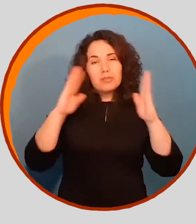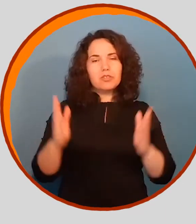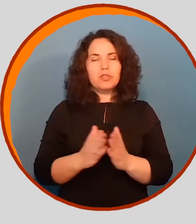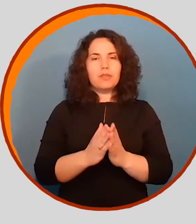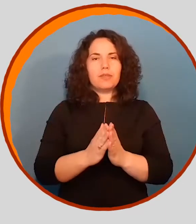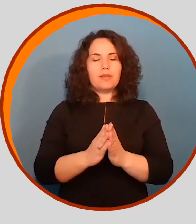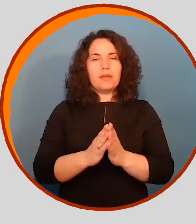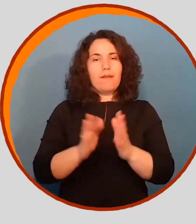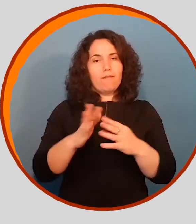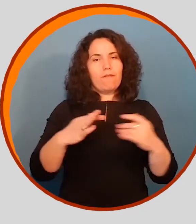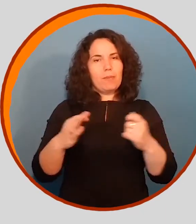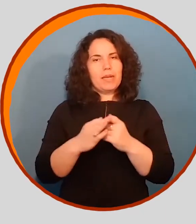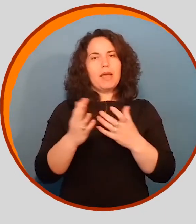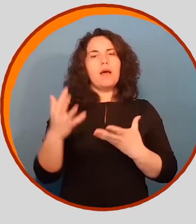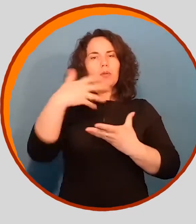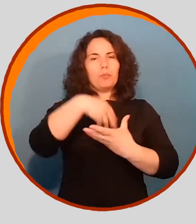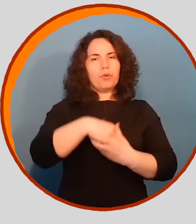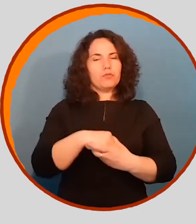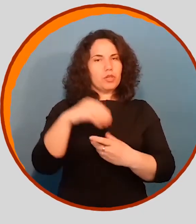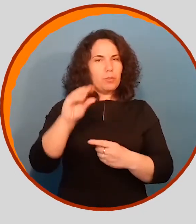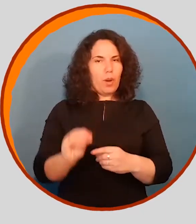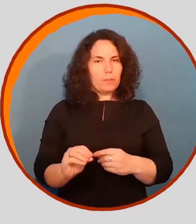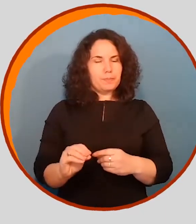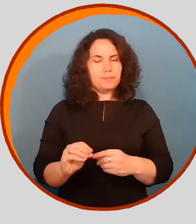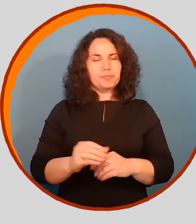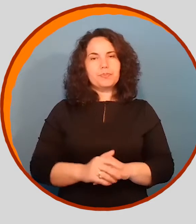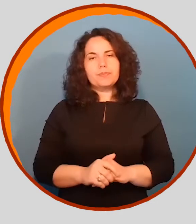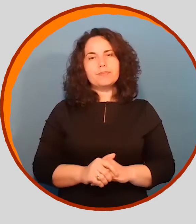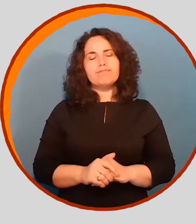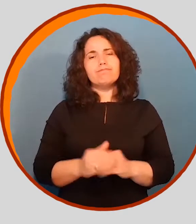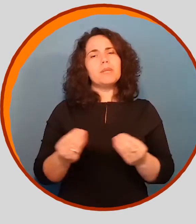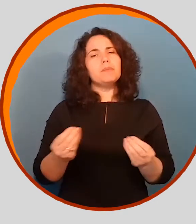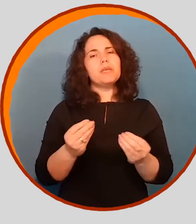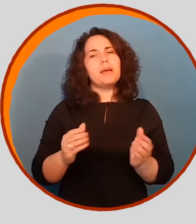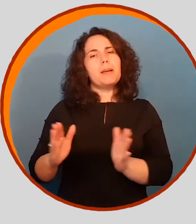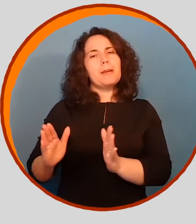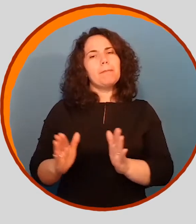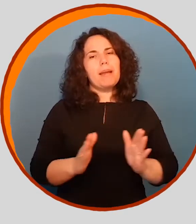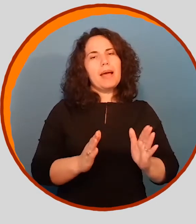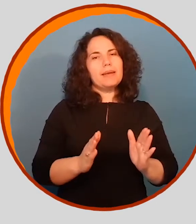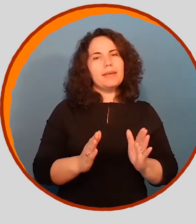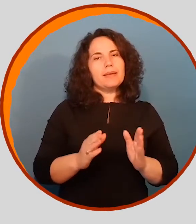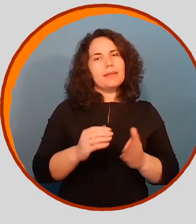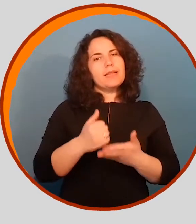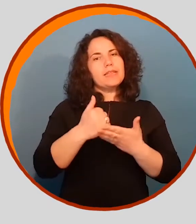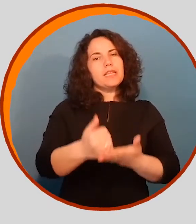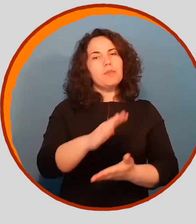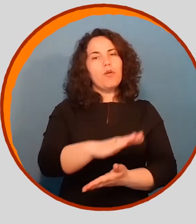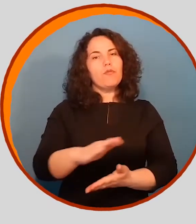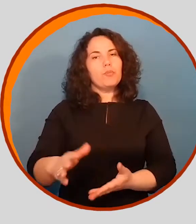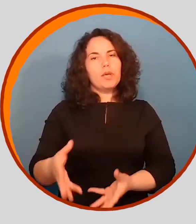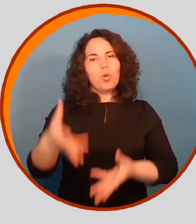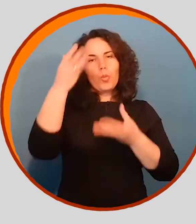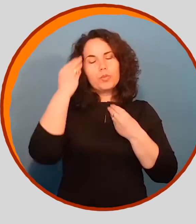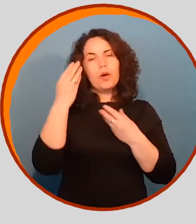në mënyra aq sa munden, ashtu siç munden. Sepse rutina i ndihmon fëmijët të dinë se çfarë është e rëndësishme për